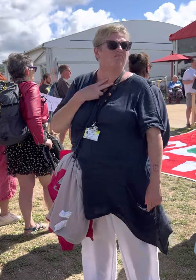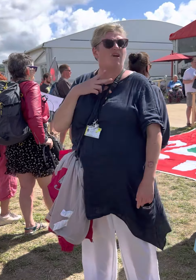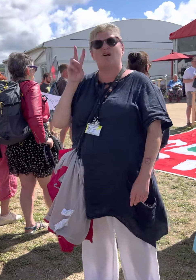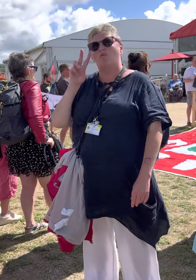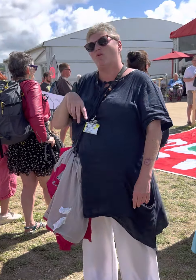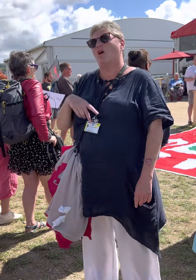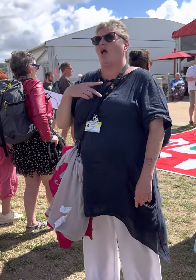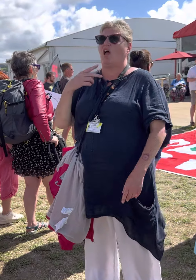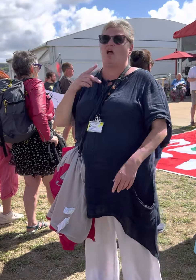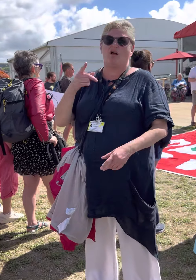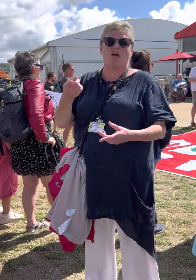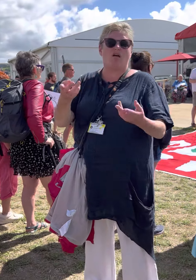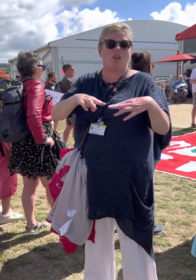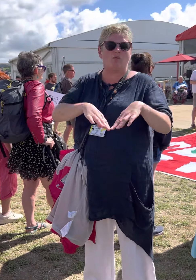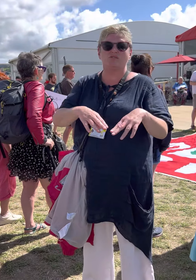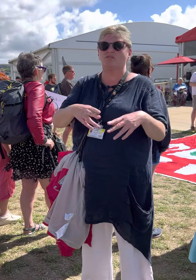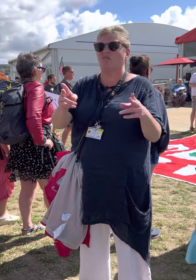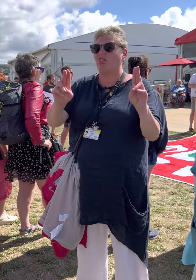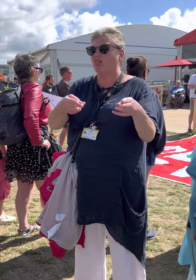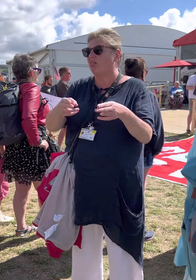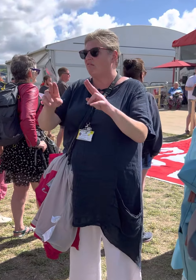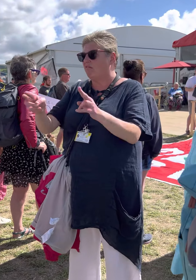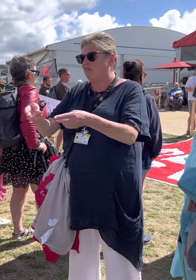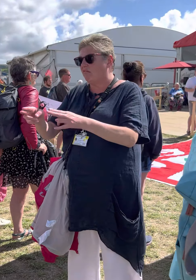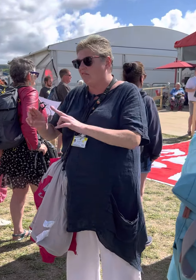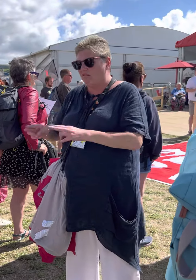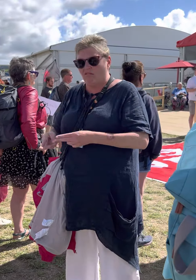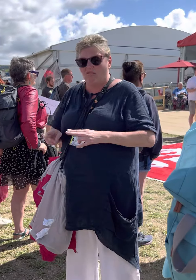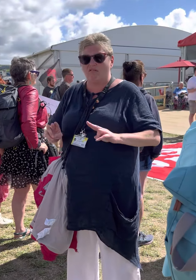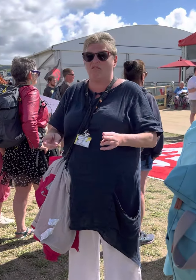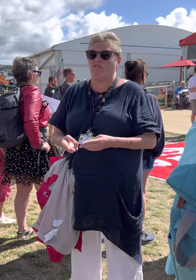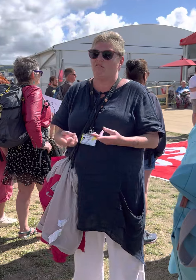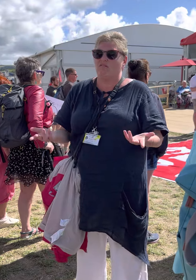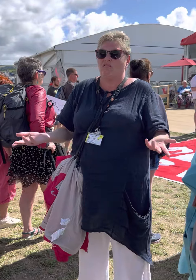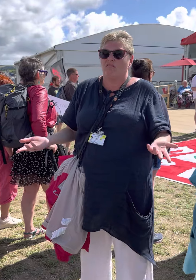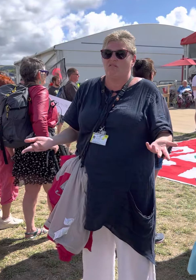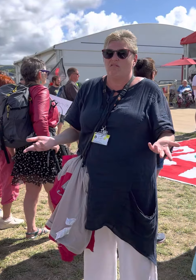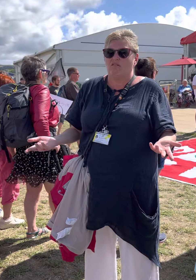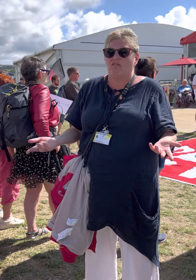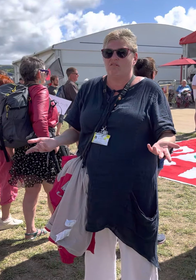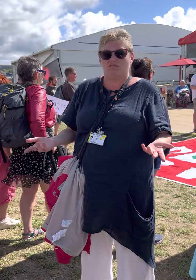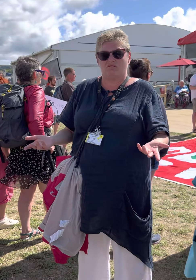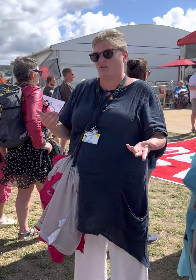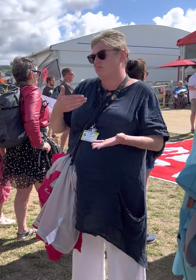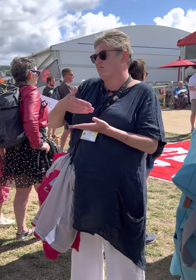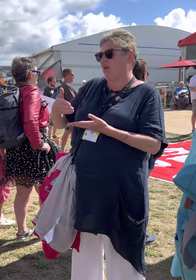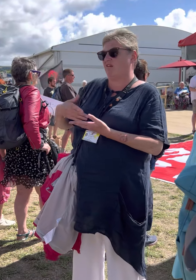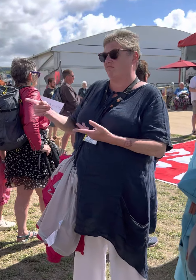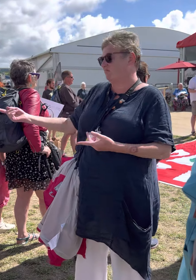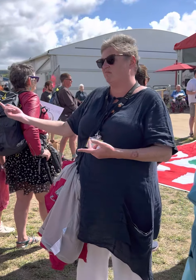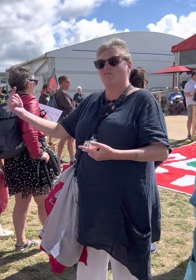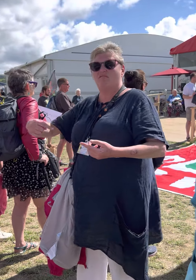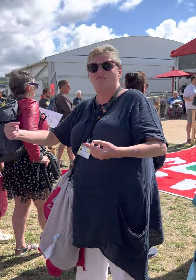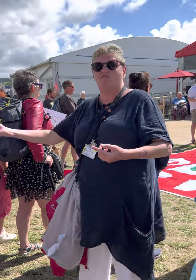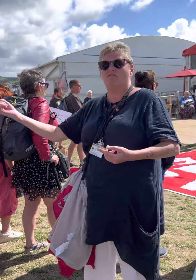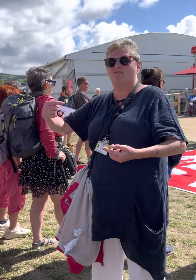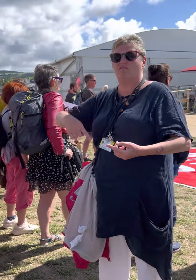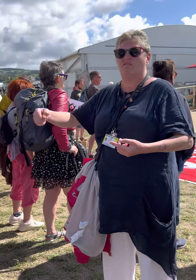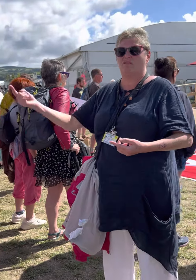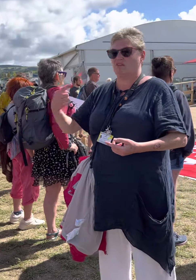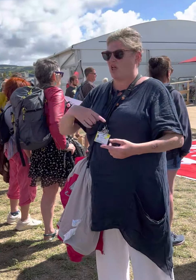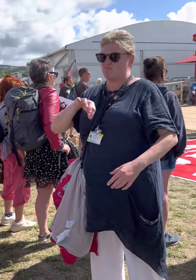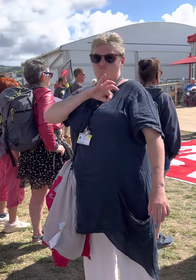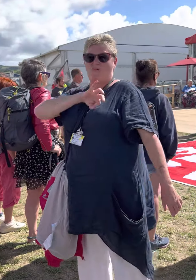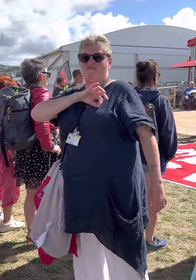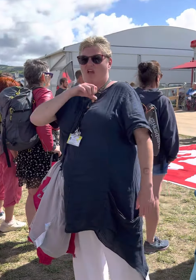wylio un gymuned ar ôl y llall, a phopeth sydd â gwerth uwchlaw arian yn cael ei aberthu o flaen ein llygad ni er mwyn wneud elw